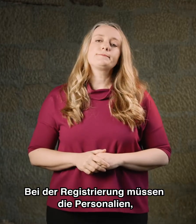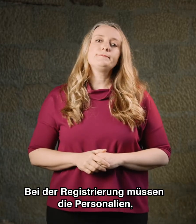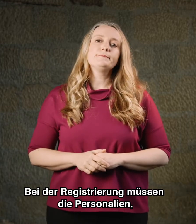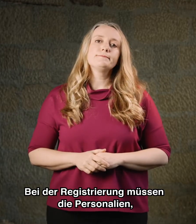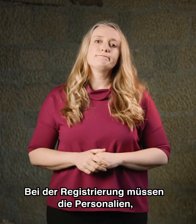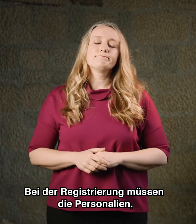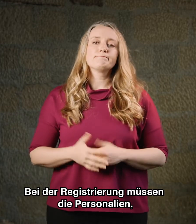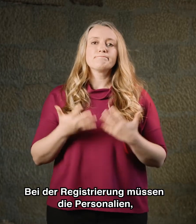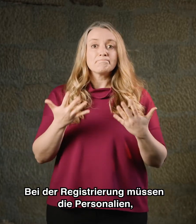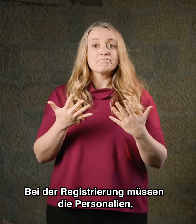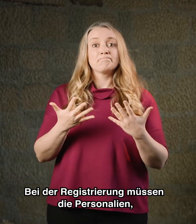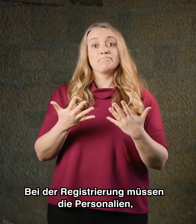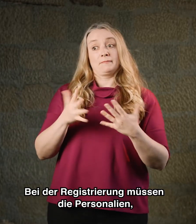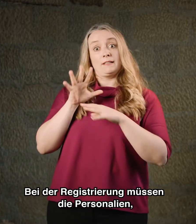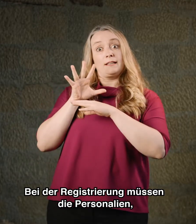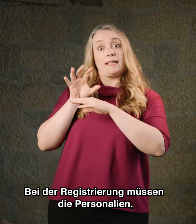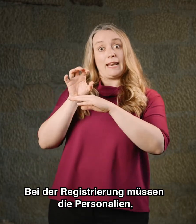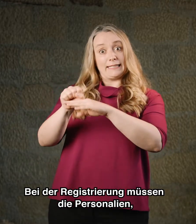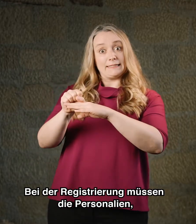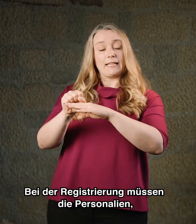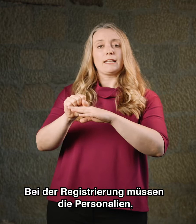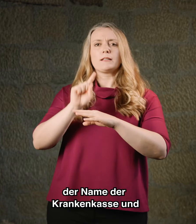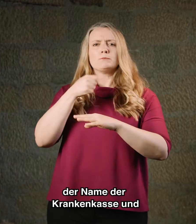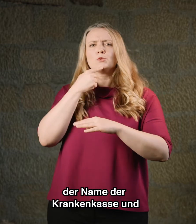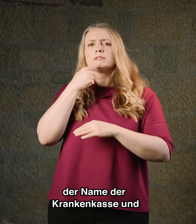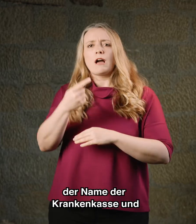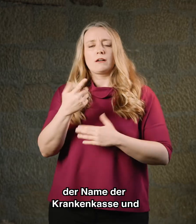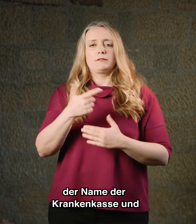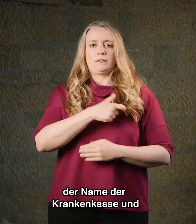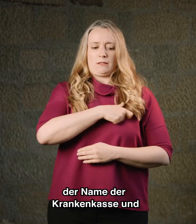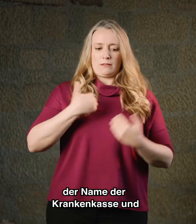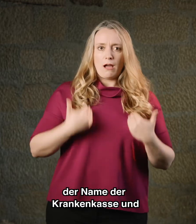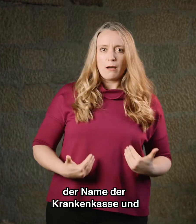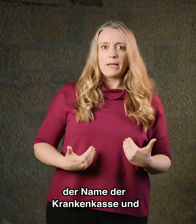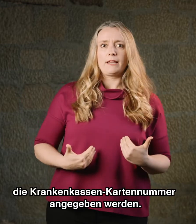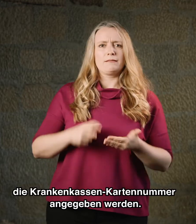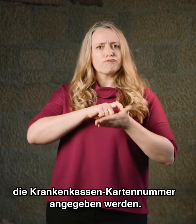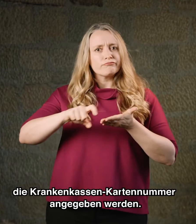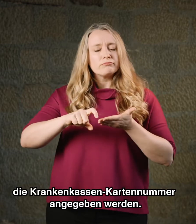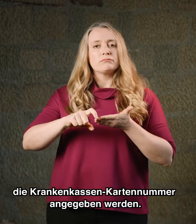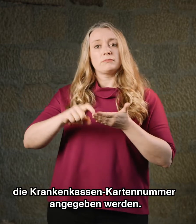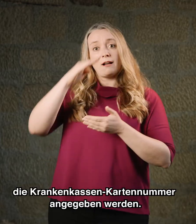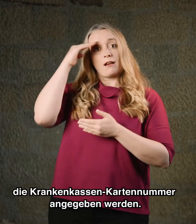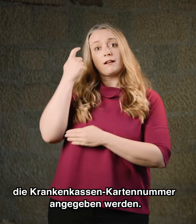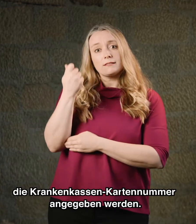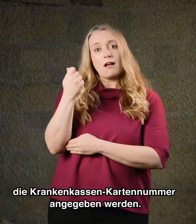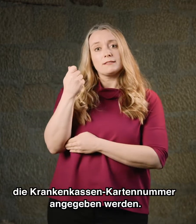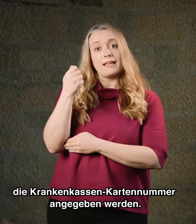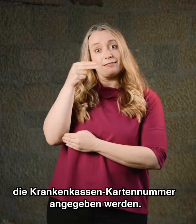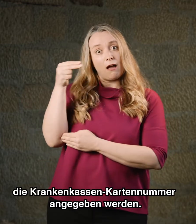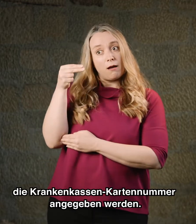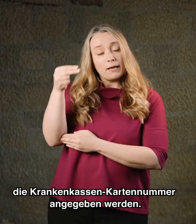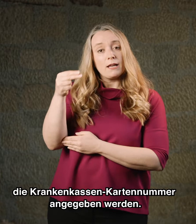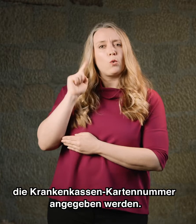Bei der Registrierung müssen die Personalien, der Name der Krankenkasse und die Krankenkassenkartennummer angegeben werden.